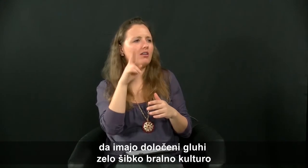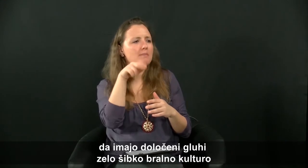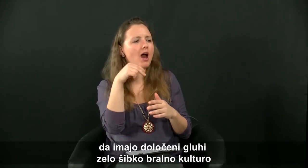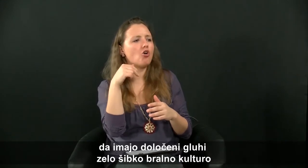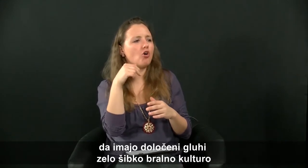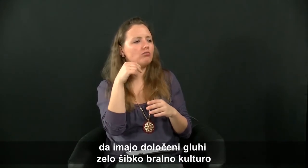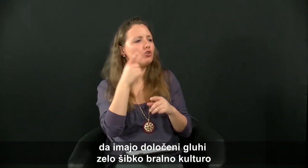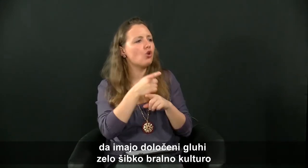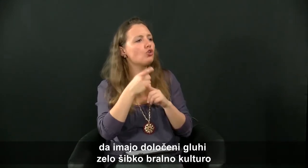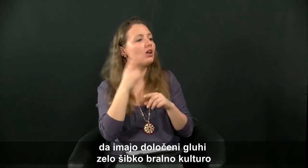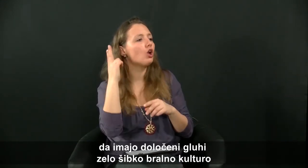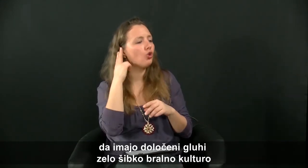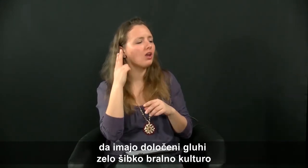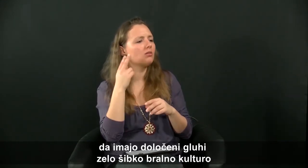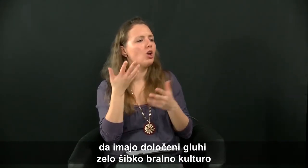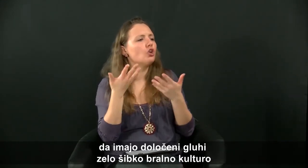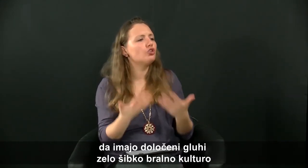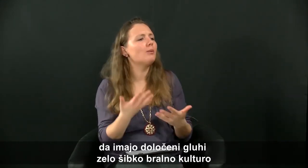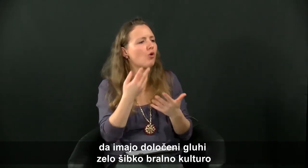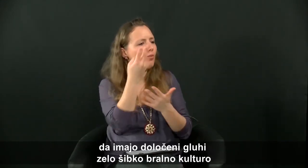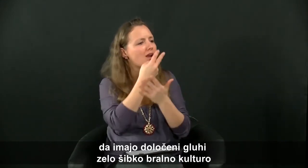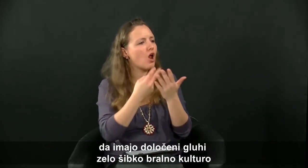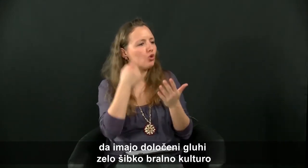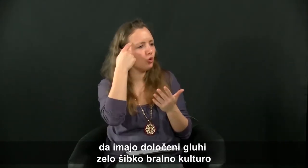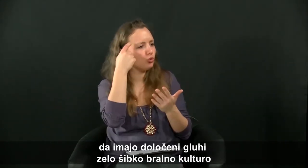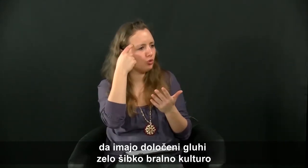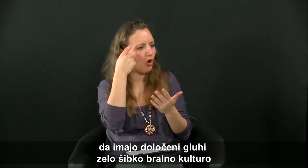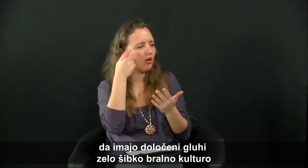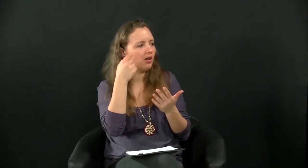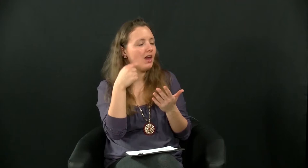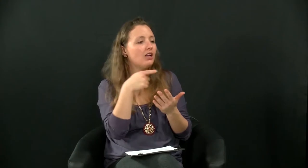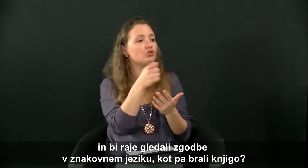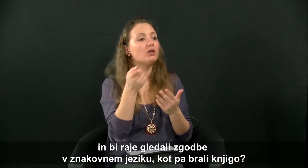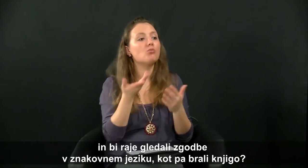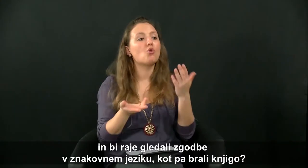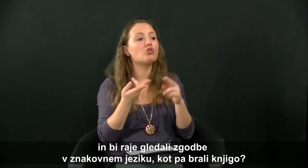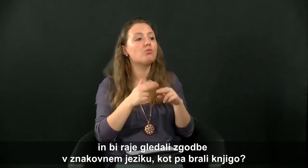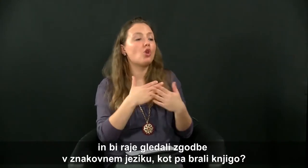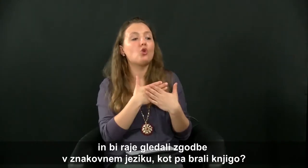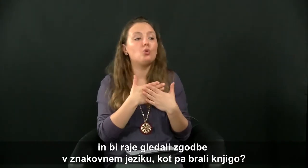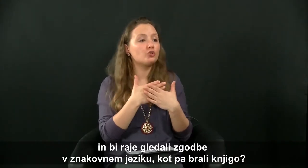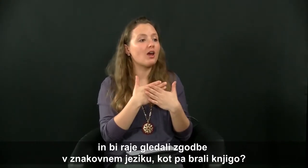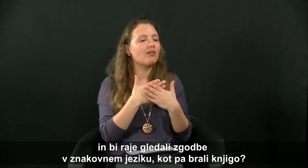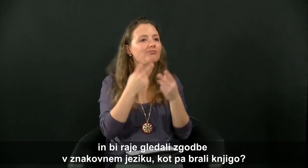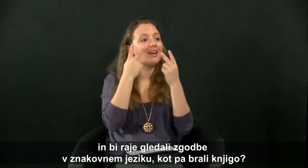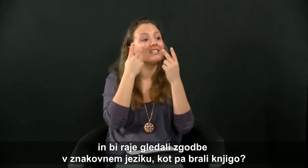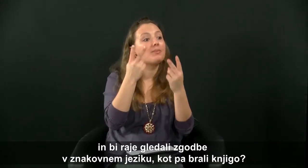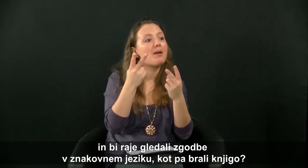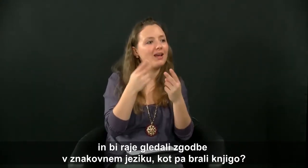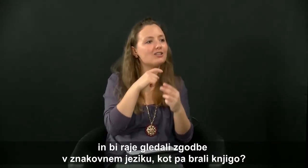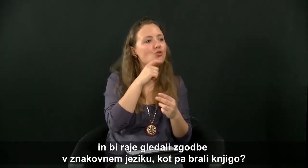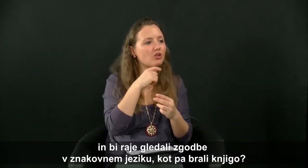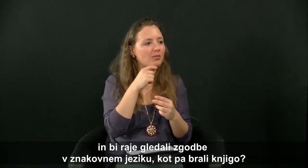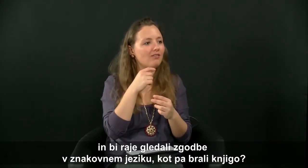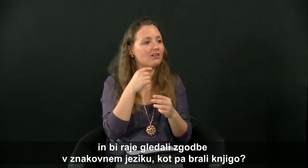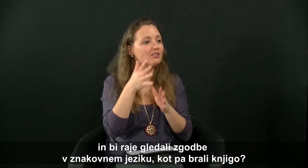da imajo določeni gluhi šibko bralno kulturo da jim mogoče bolj ljubše